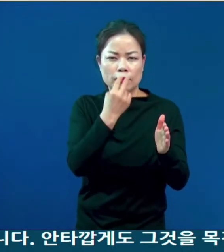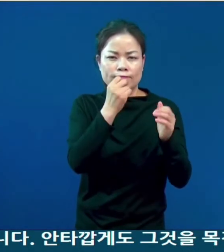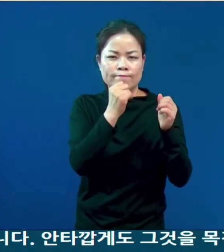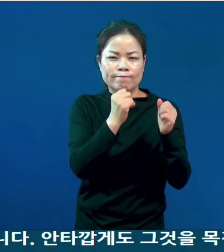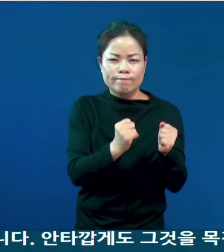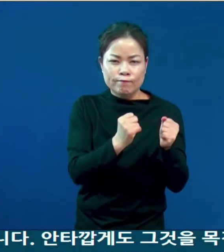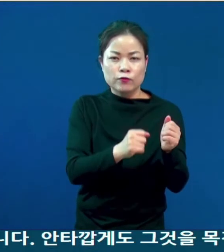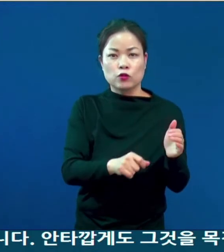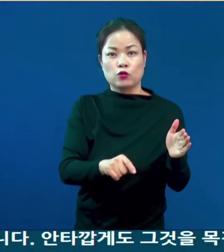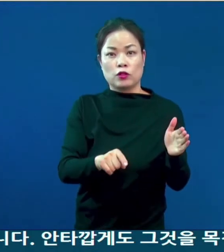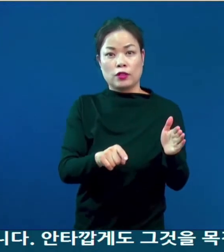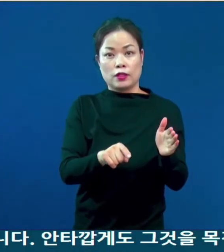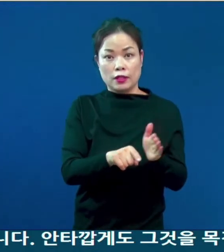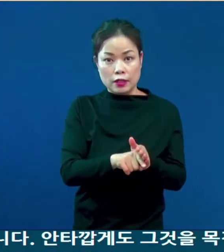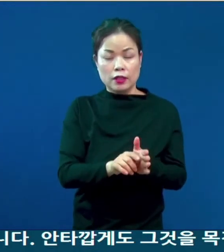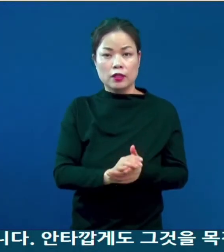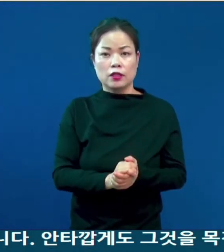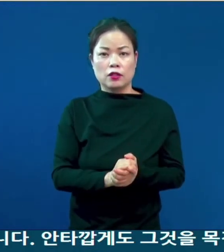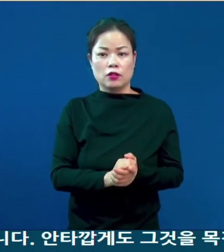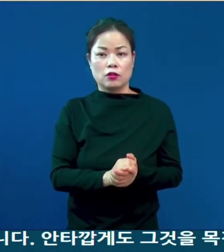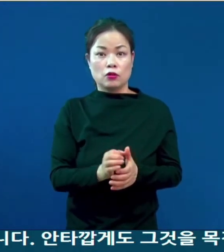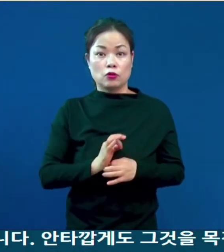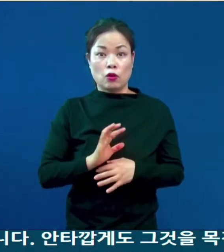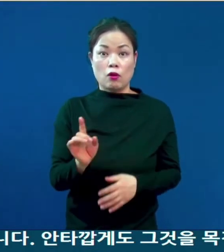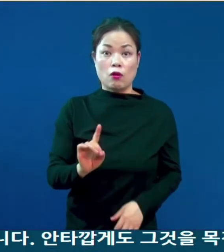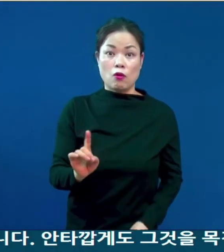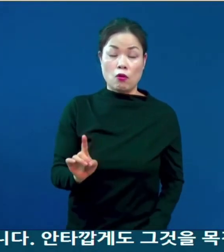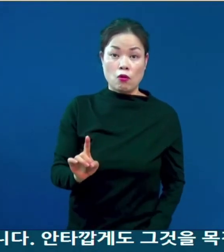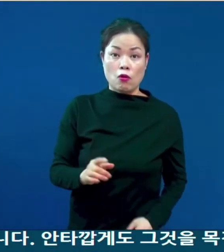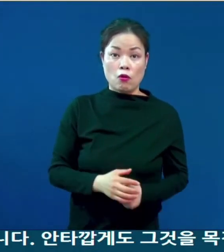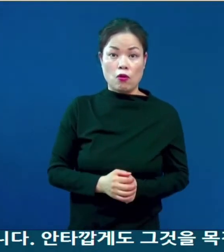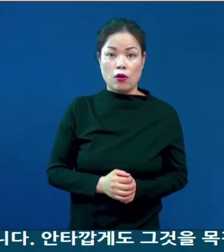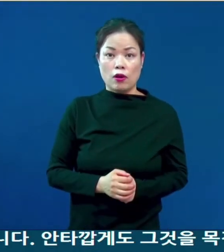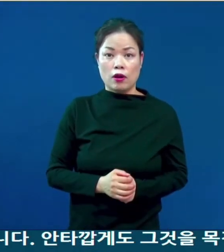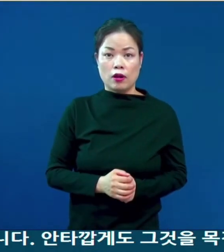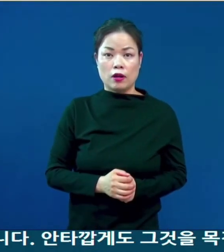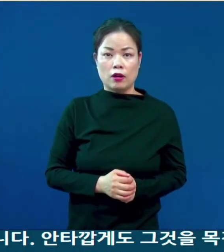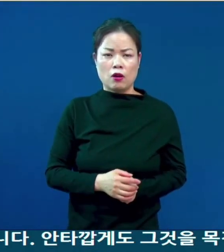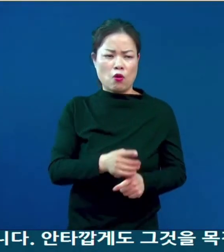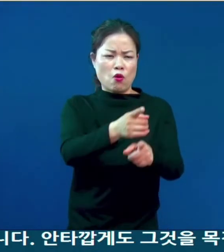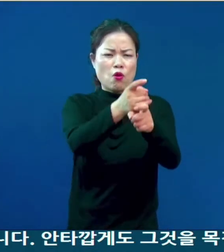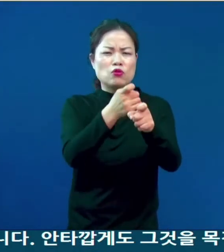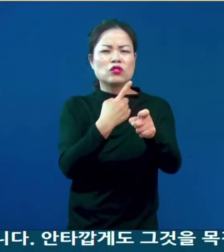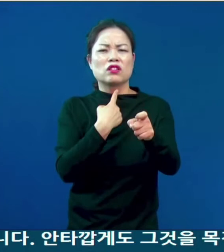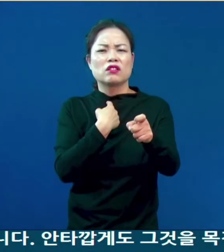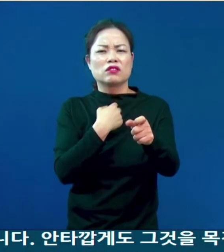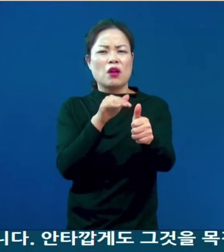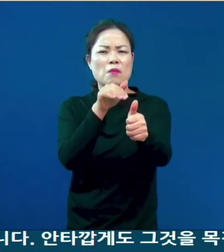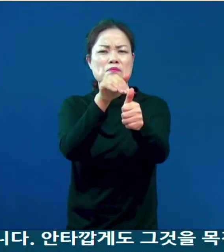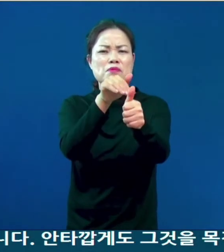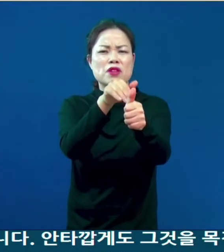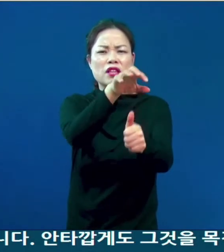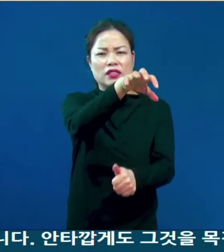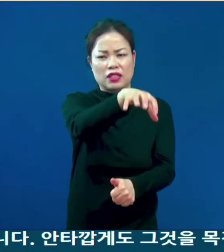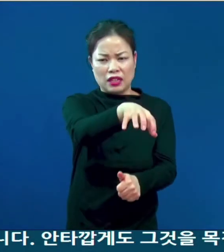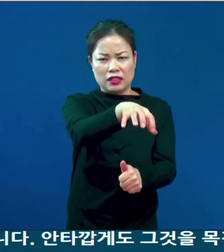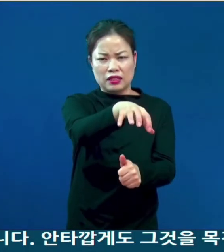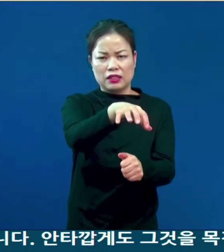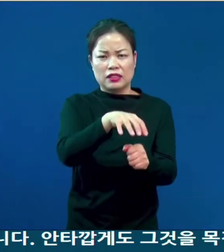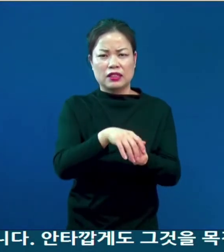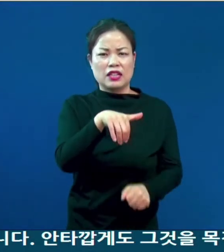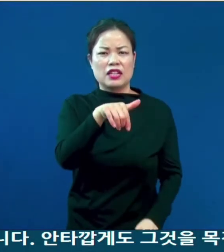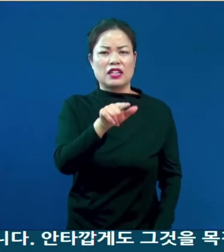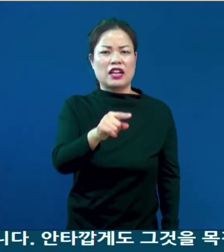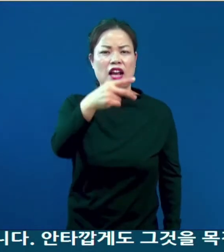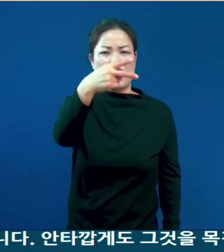부지하기 위해서 놀랍게도 어디 가는지 아십니까? 바로 철천지 원수였던 블레셋, 거기서도 가드